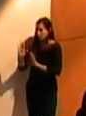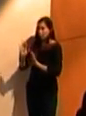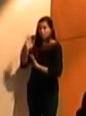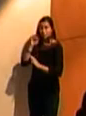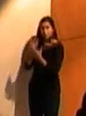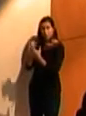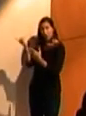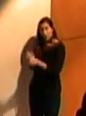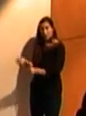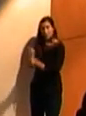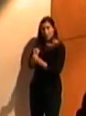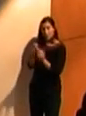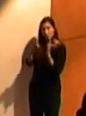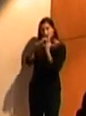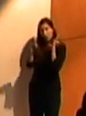une charte